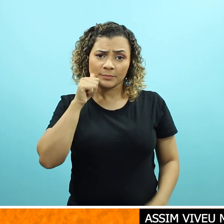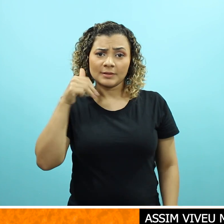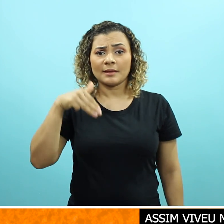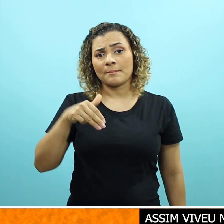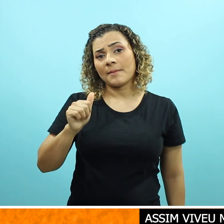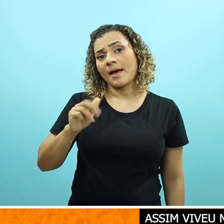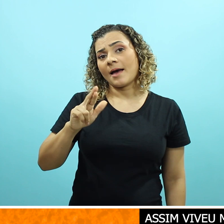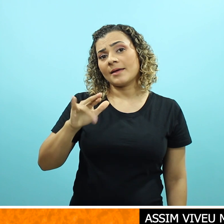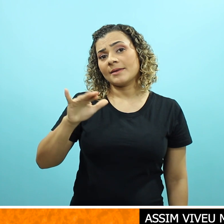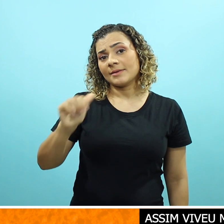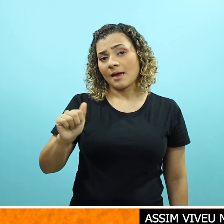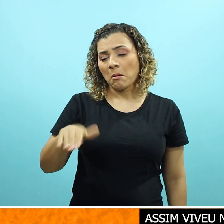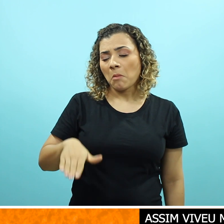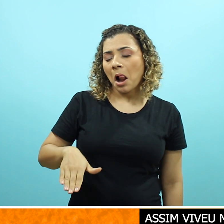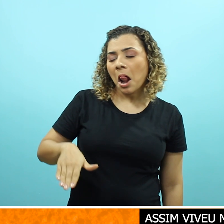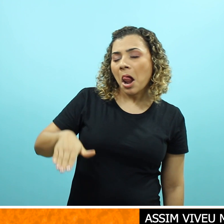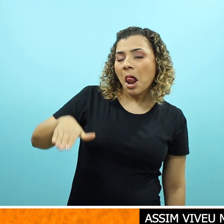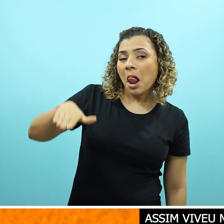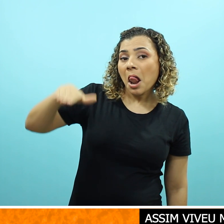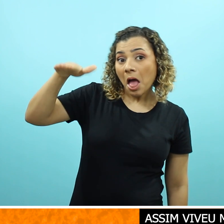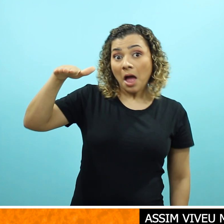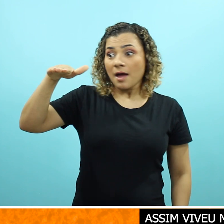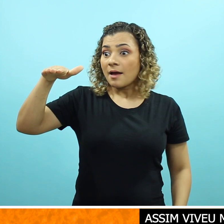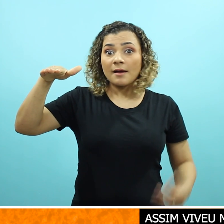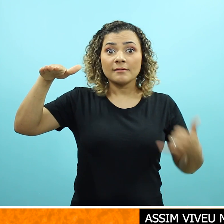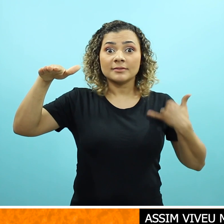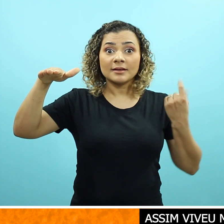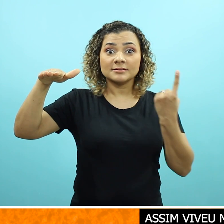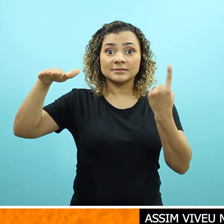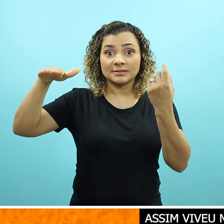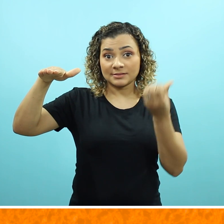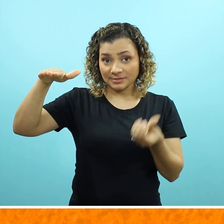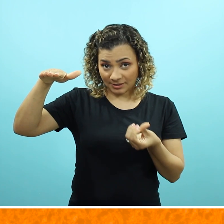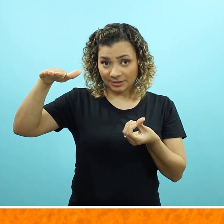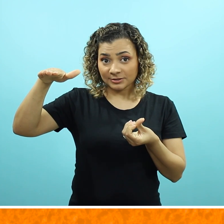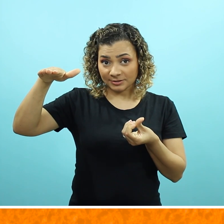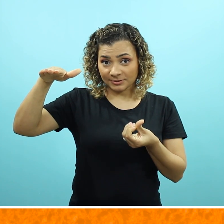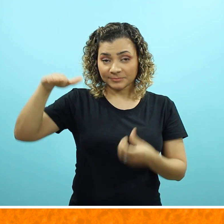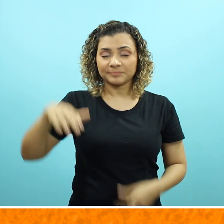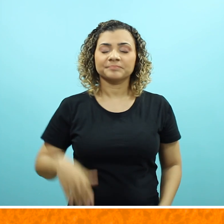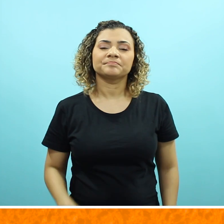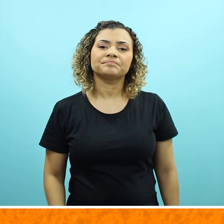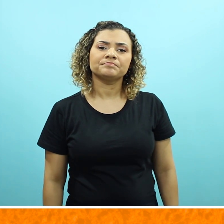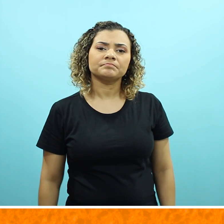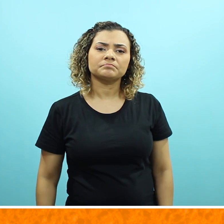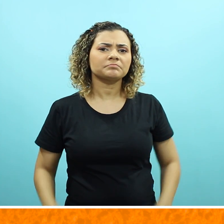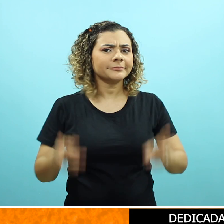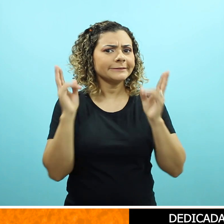Assim viveu Maria Angula até os 16 anos,